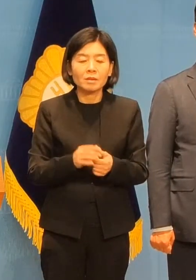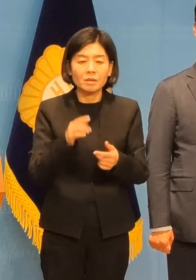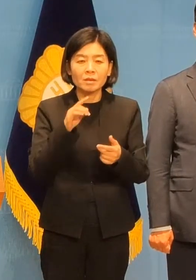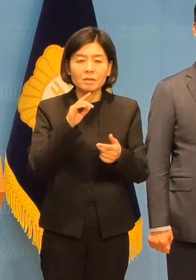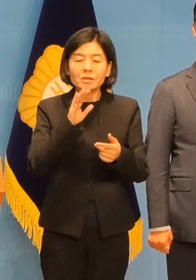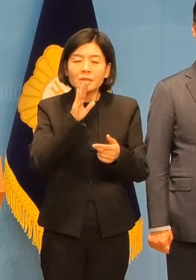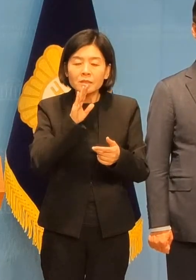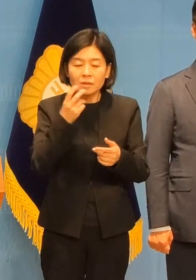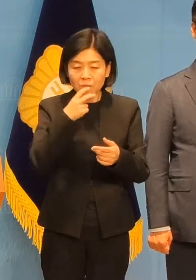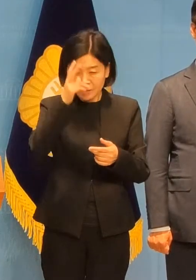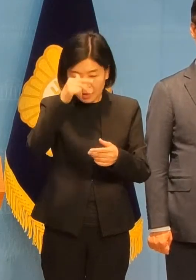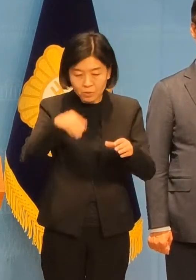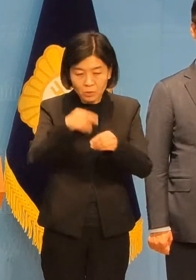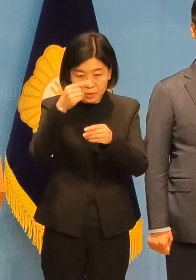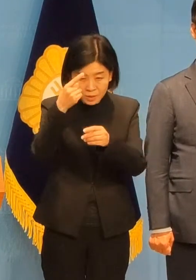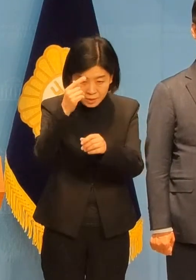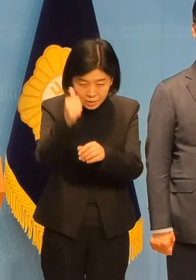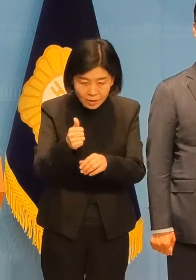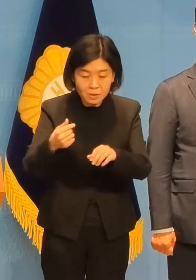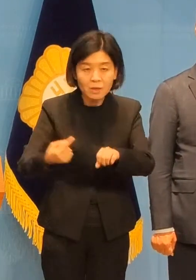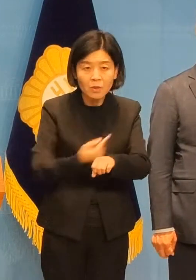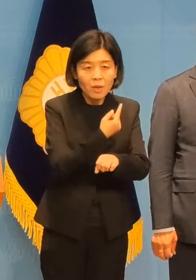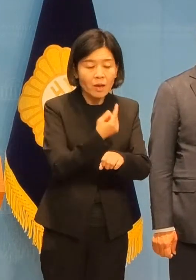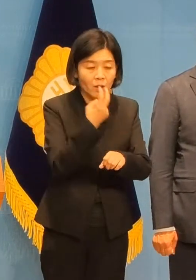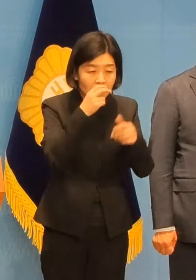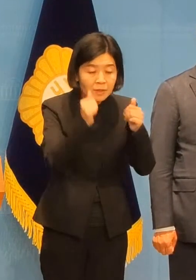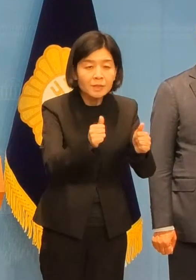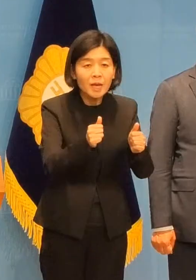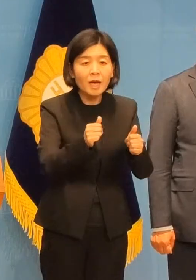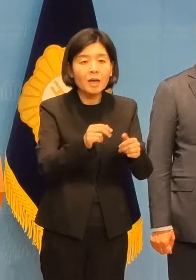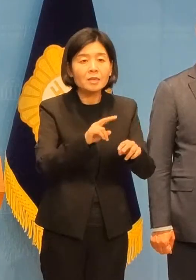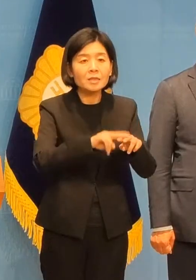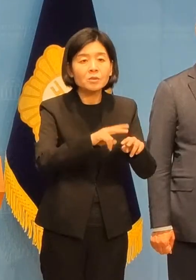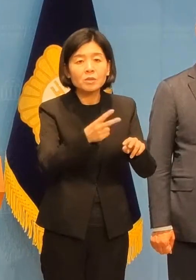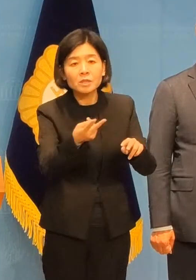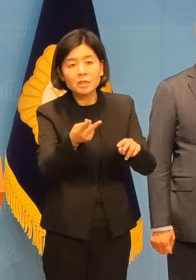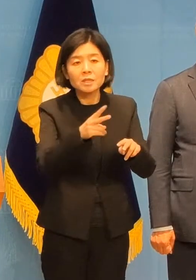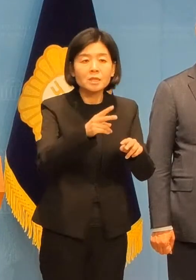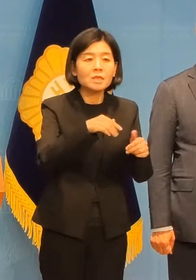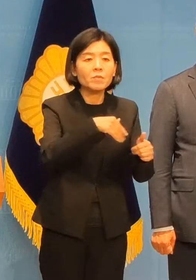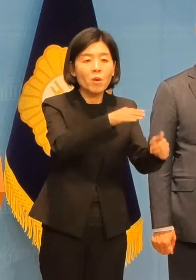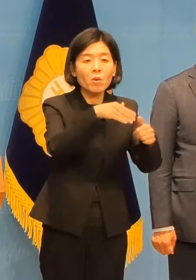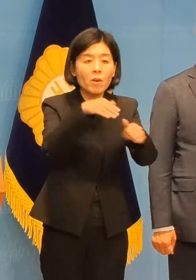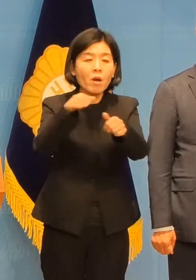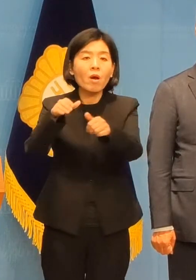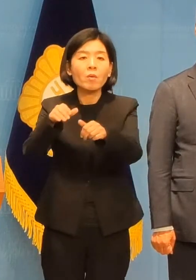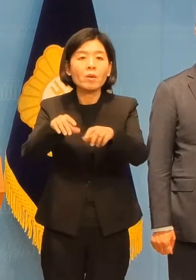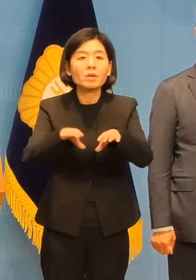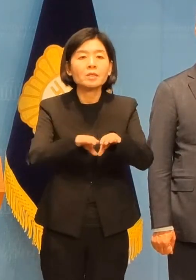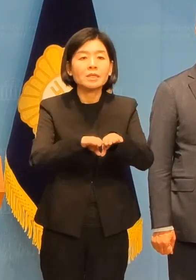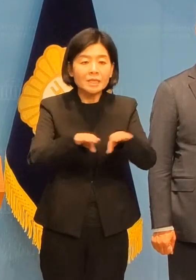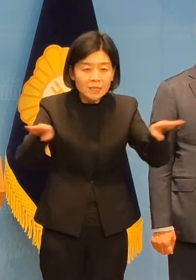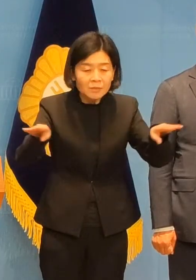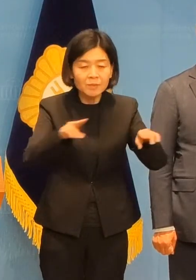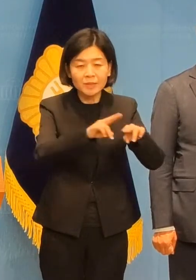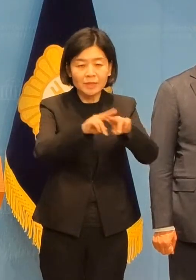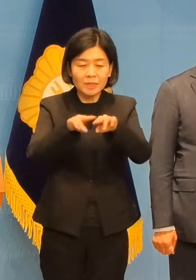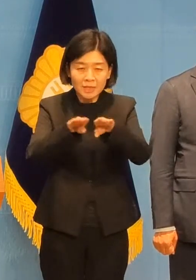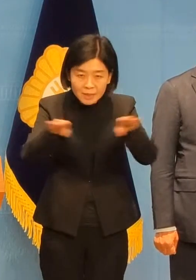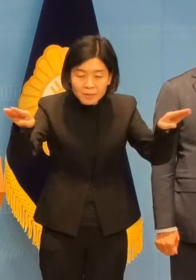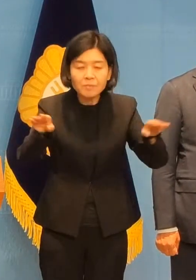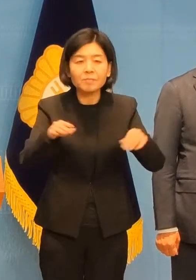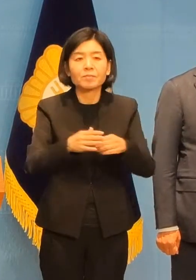검찰총장을 제외한 검사들의 직위를 변경하는 인사발령 처분은 모두 동일한 직급 내에서 이루어지는 것이고